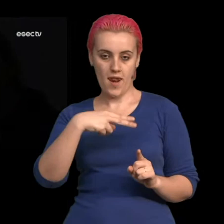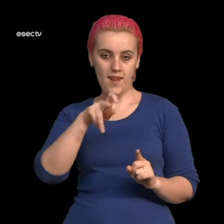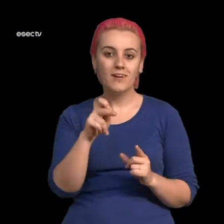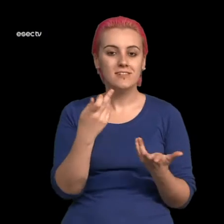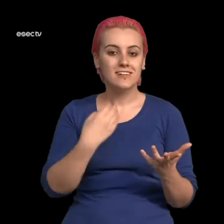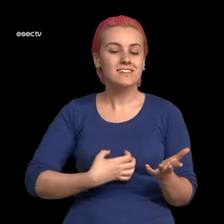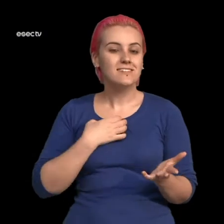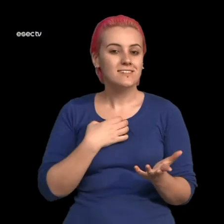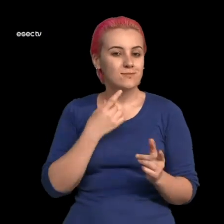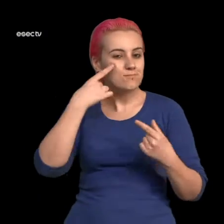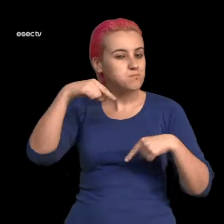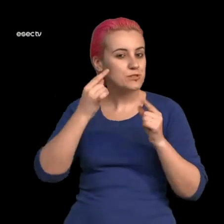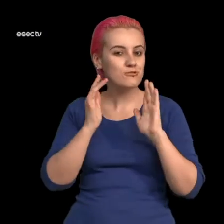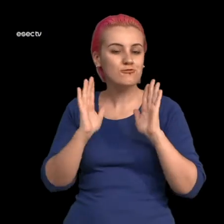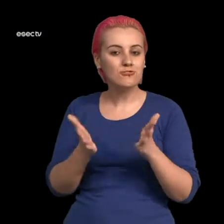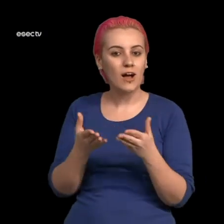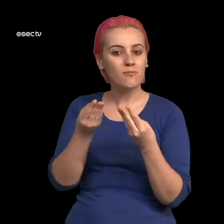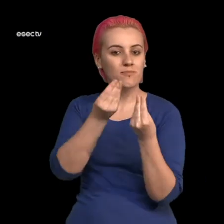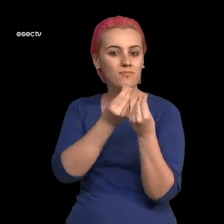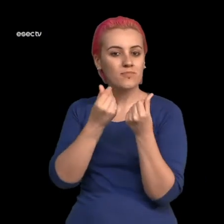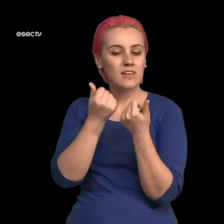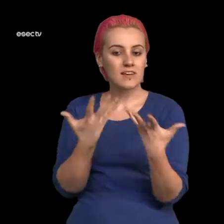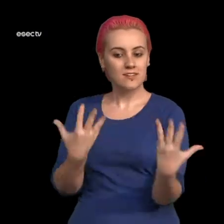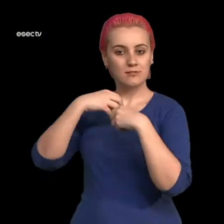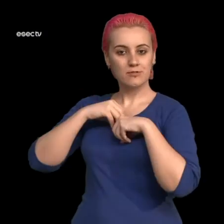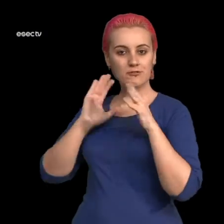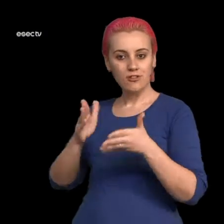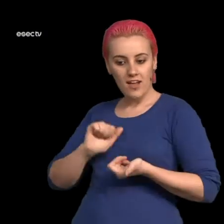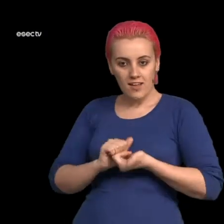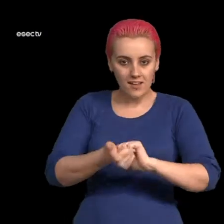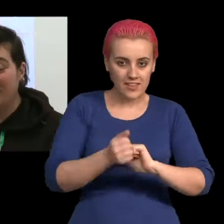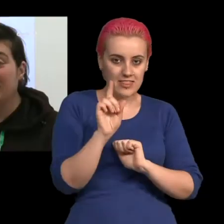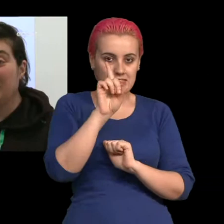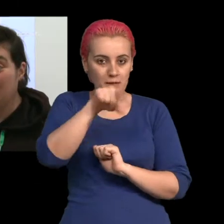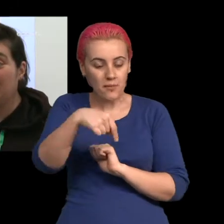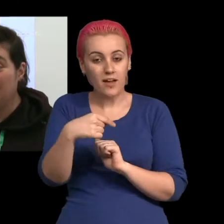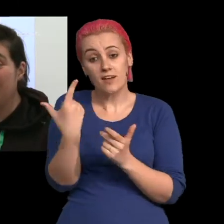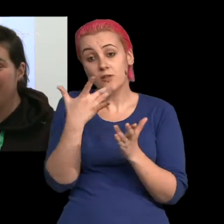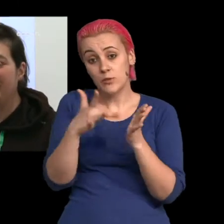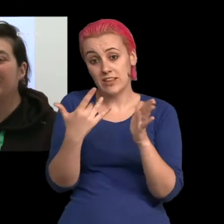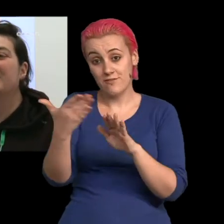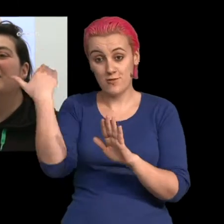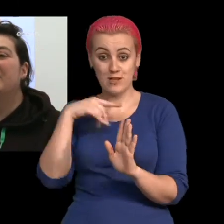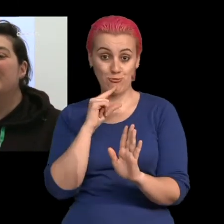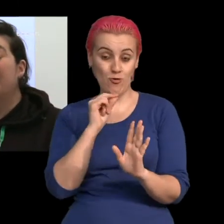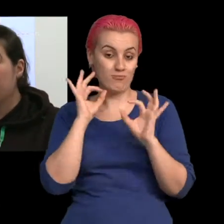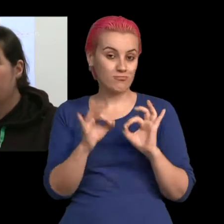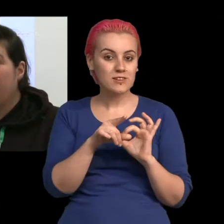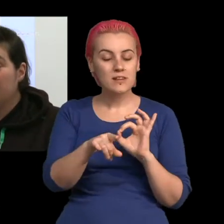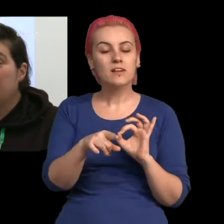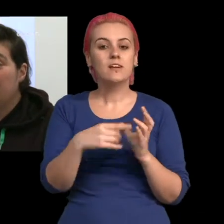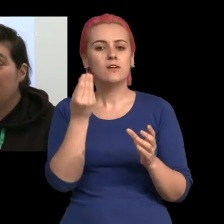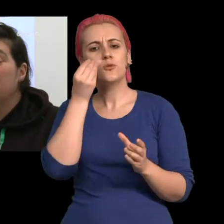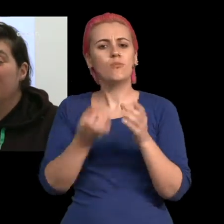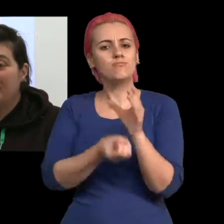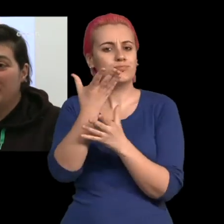forma já indiciando uma apropriação, mas ao mesmo tempo transformação daquilo que era a Beladona original, nasce de